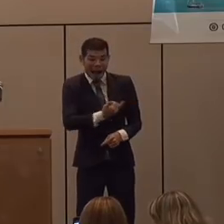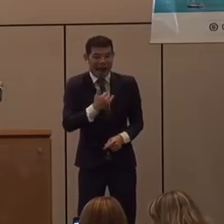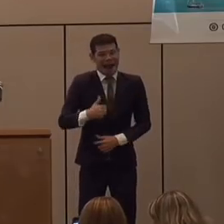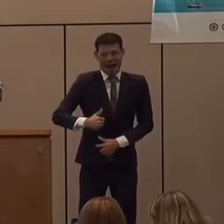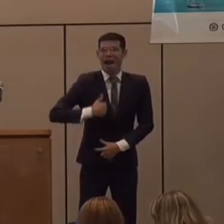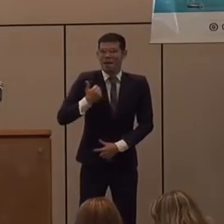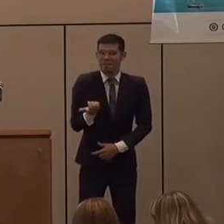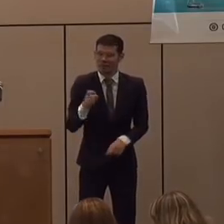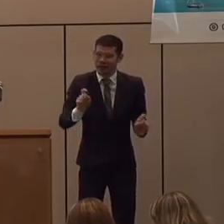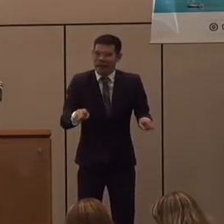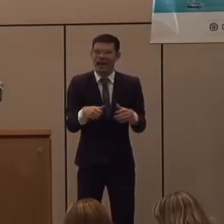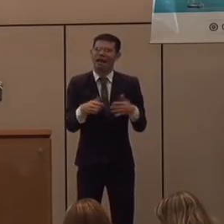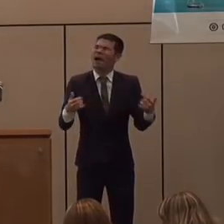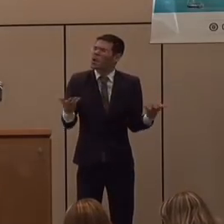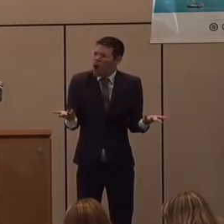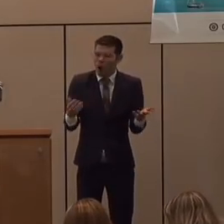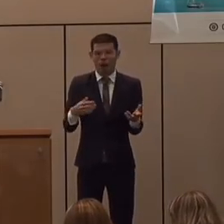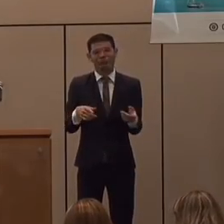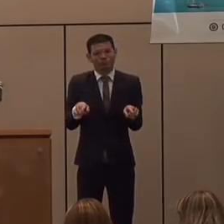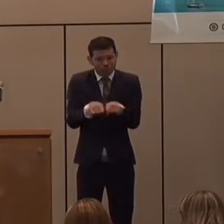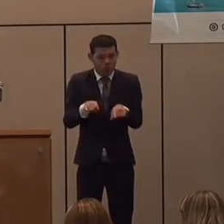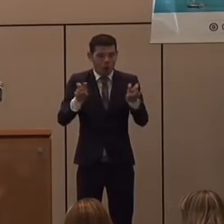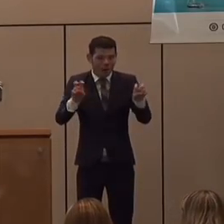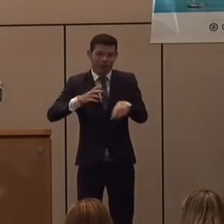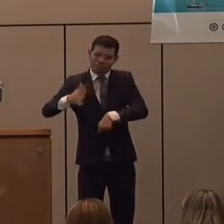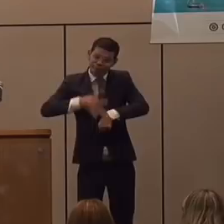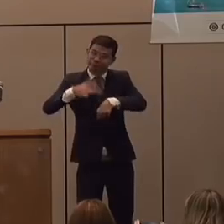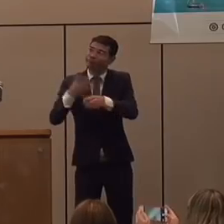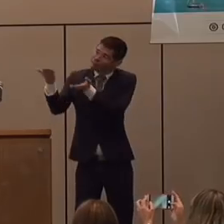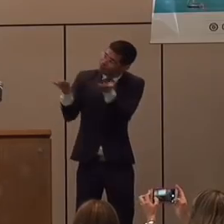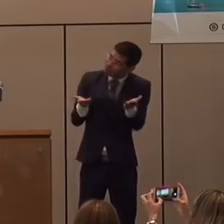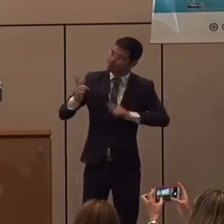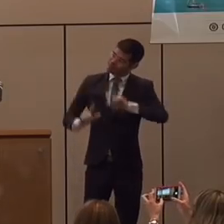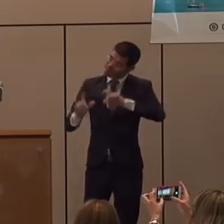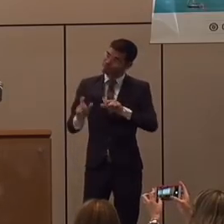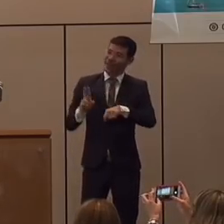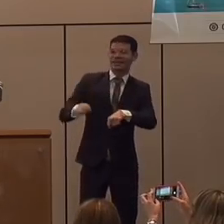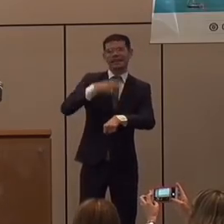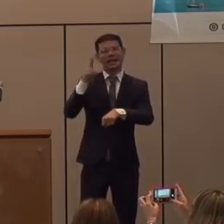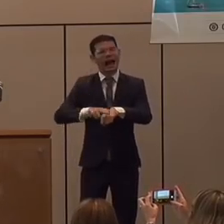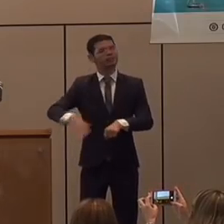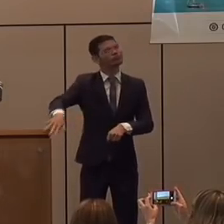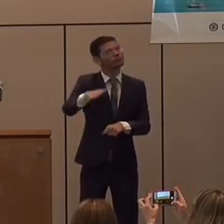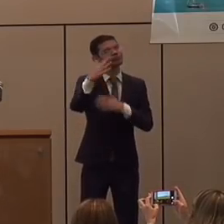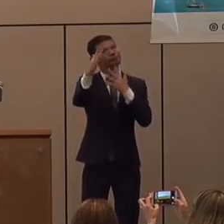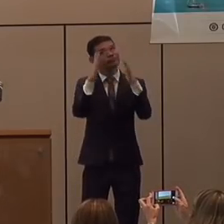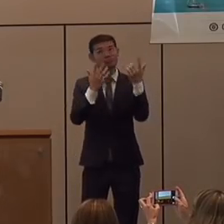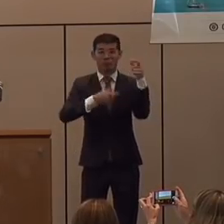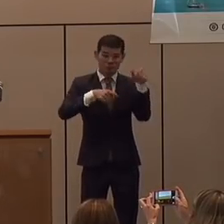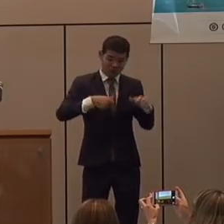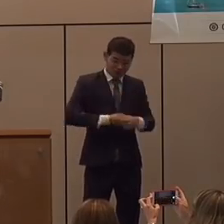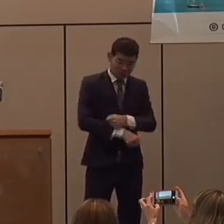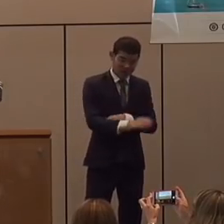y lo estamos haciendo a través del impulso en temas de turismo de naturaleza estimulando la visita de los mismos colombianos y visitantes